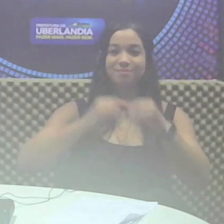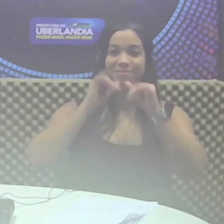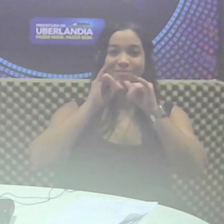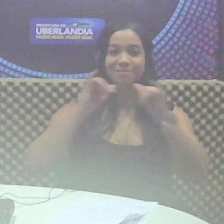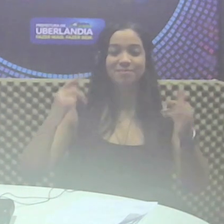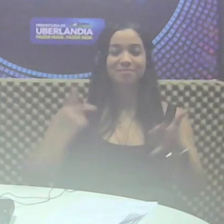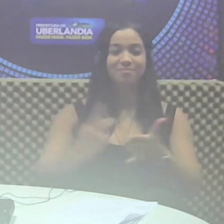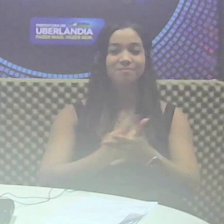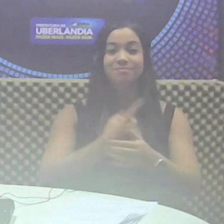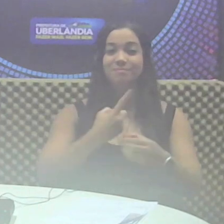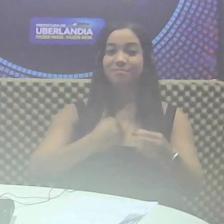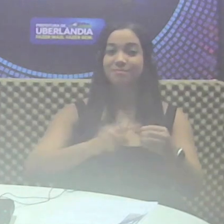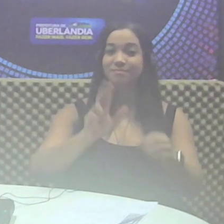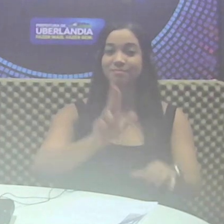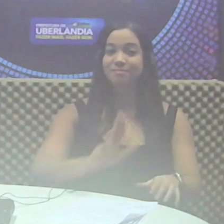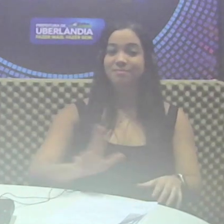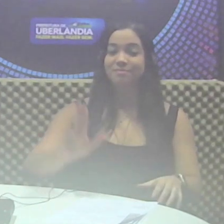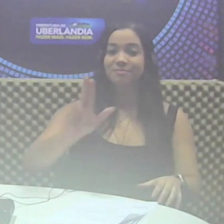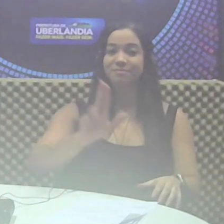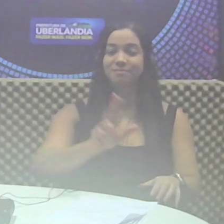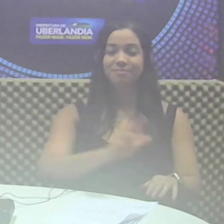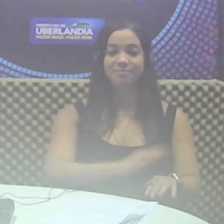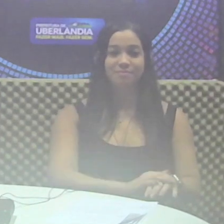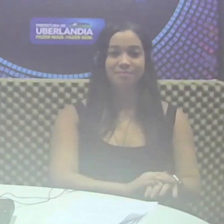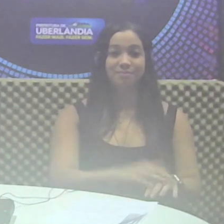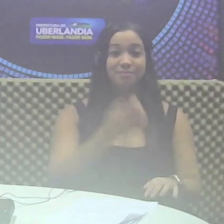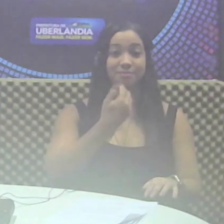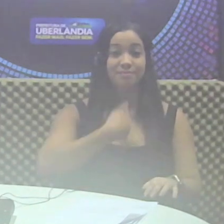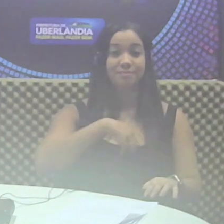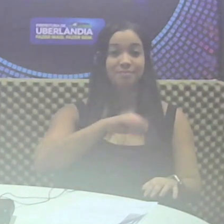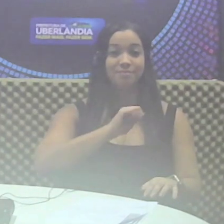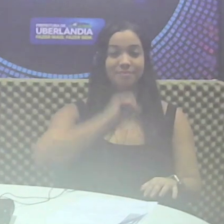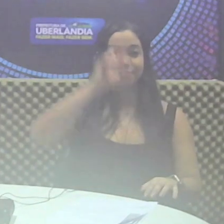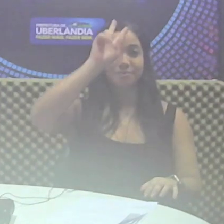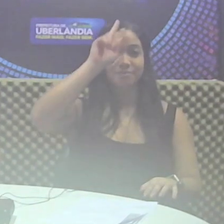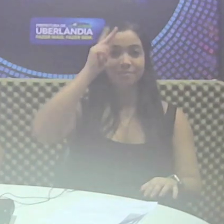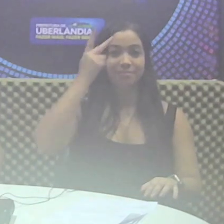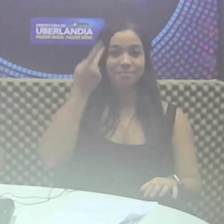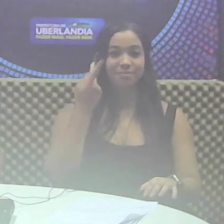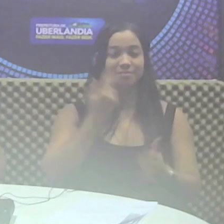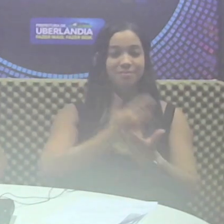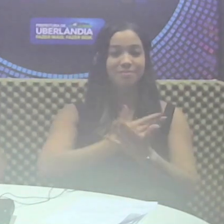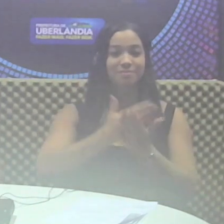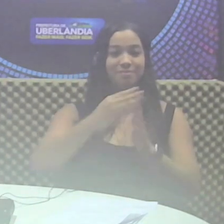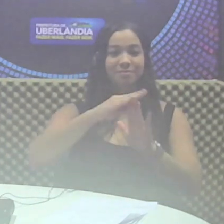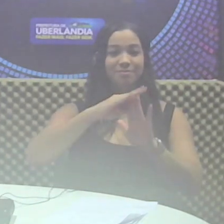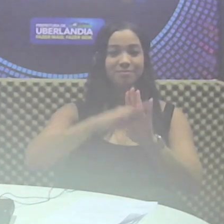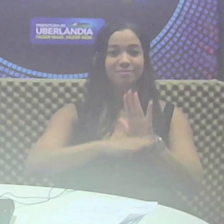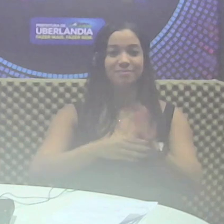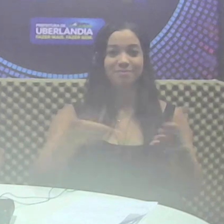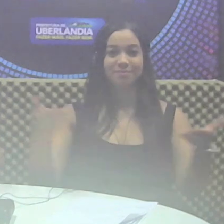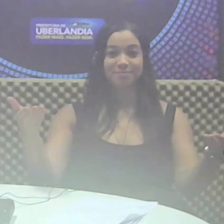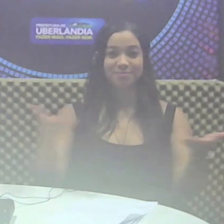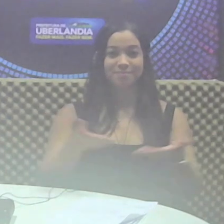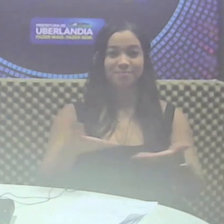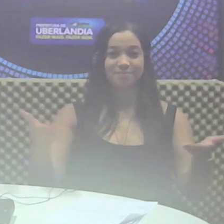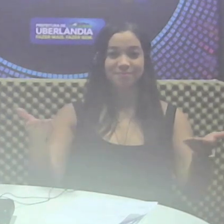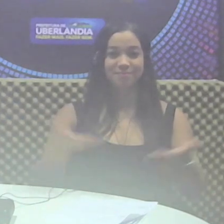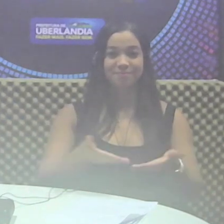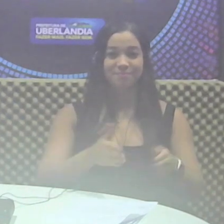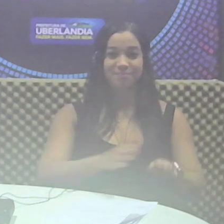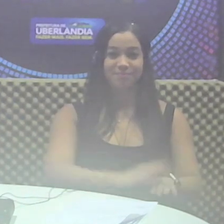de notícias sobre o que de fato acontece em Uberlândia. Eu sou Ismênia Keller e começamos com os destaques da edição de